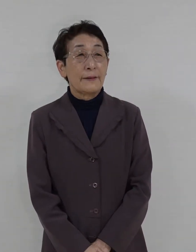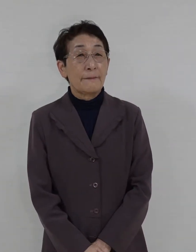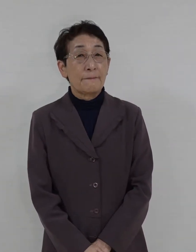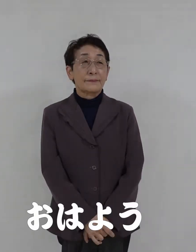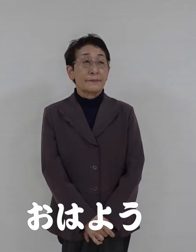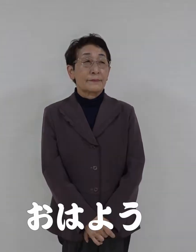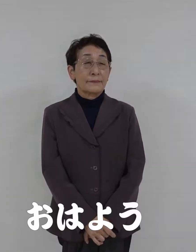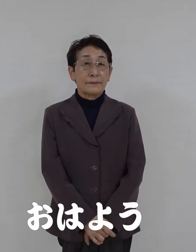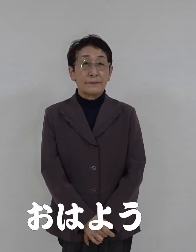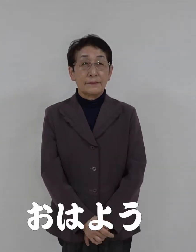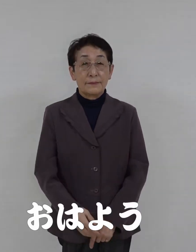おはよう。